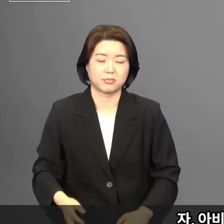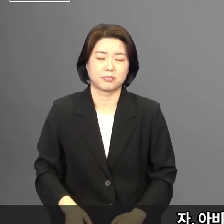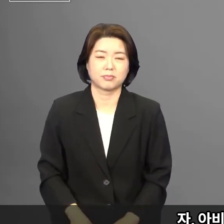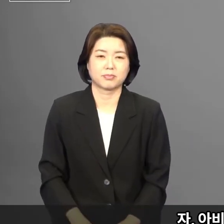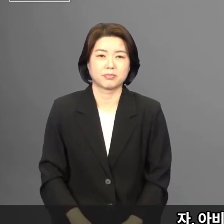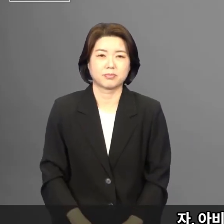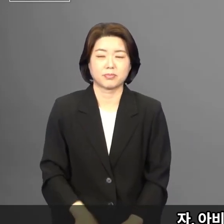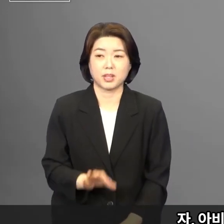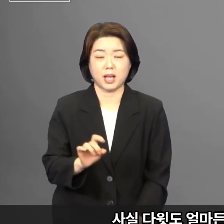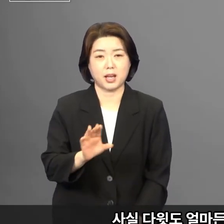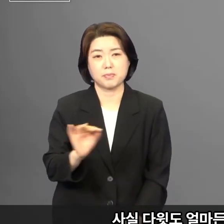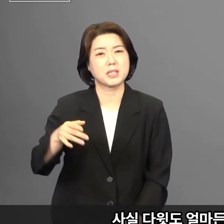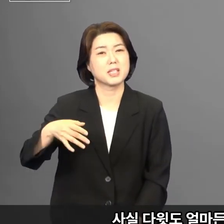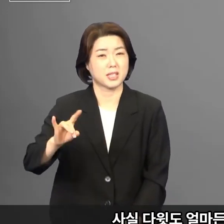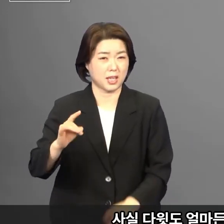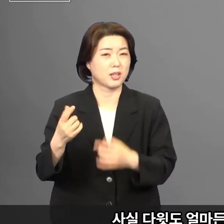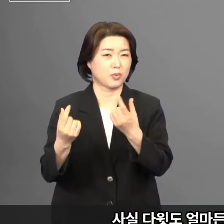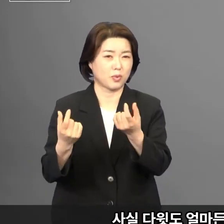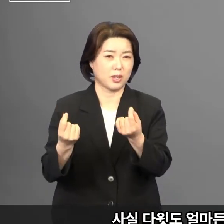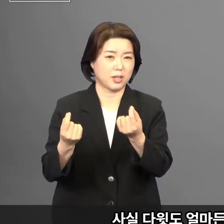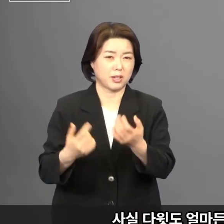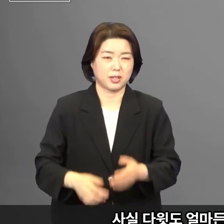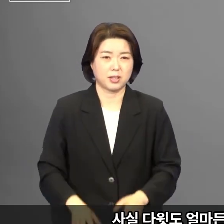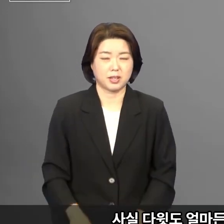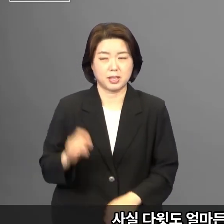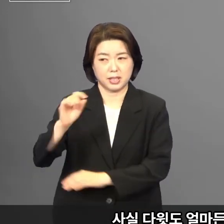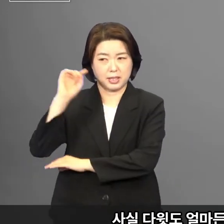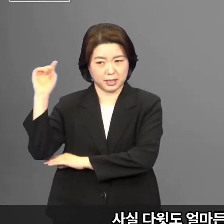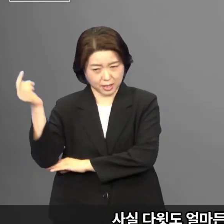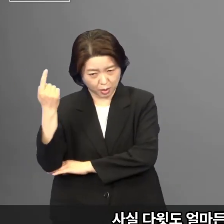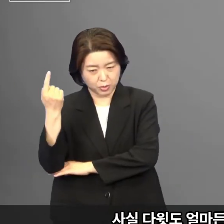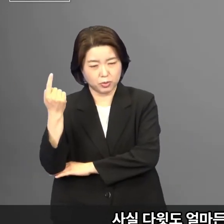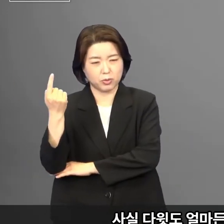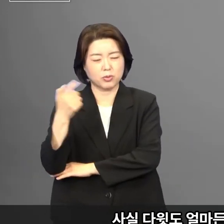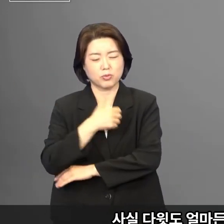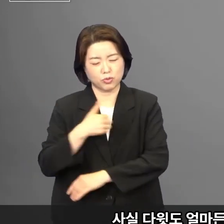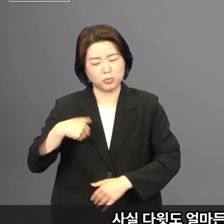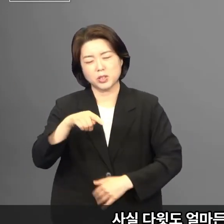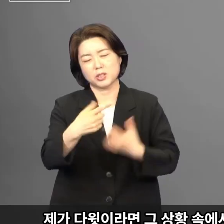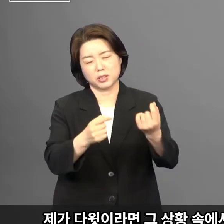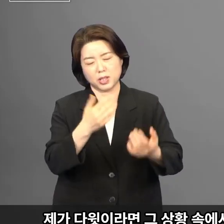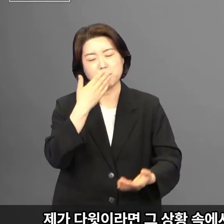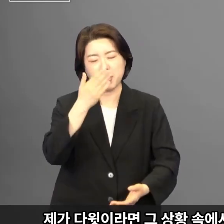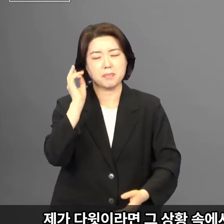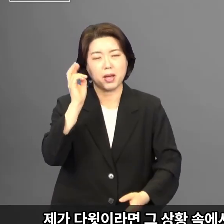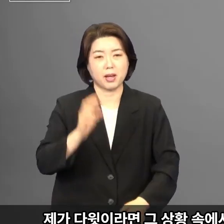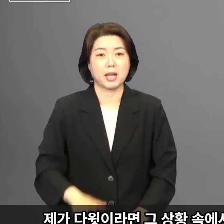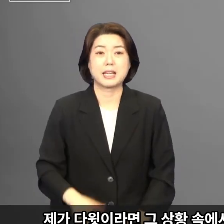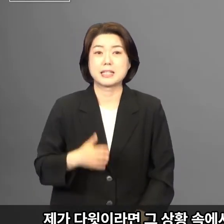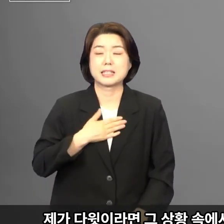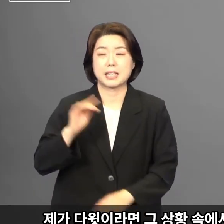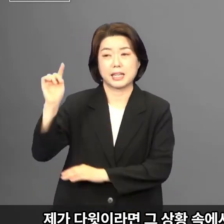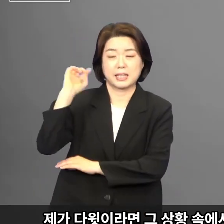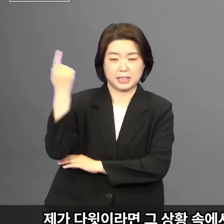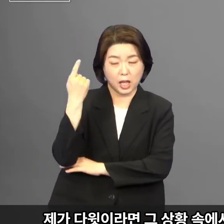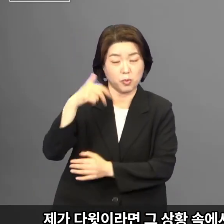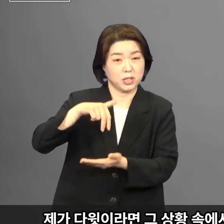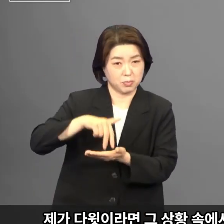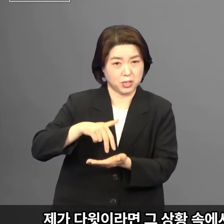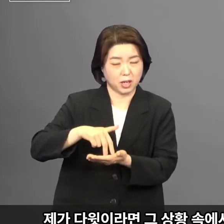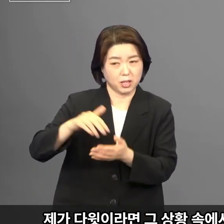자, 아비새도 그랬고요. 사실 다윗도 얼마든지 이렇게 할 수 있었어요. 제가 다윗이라면 그 상황